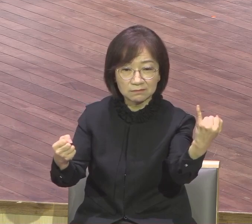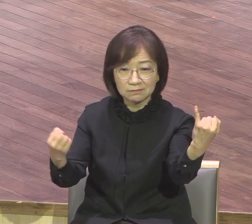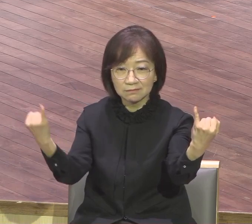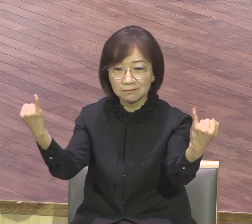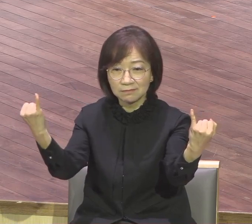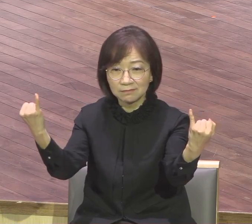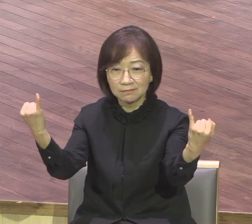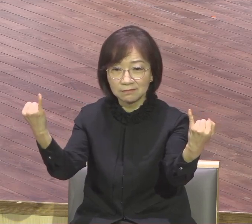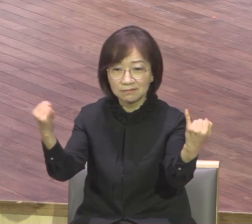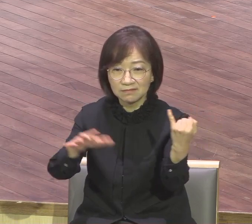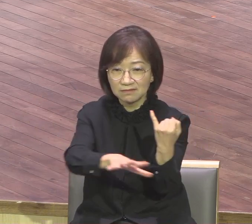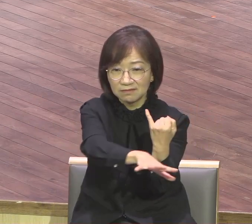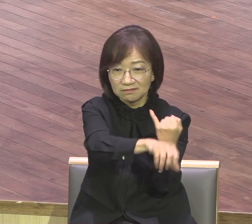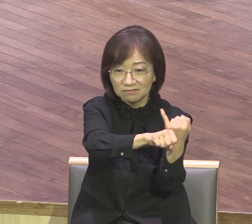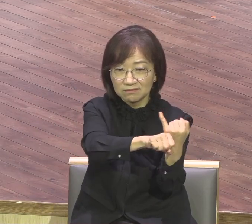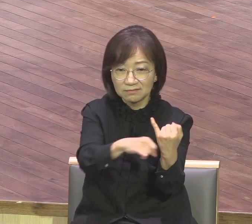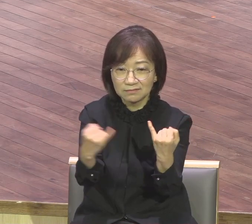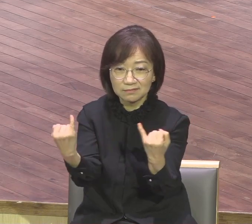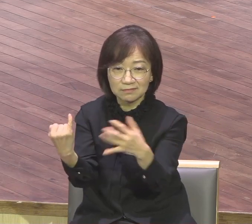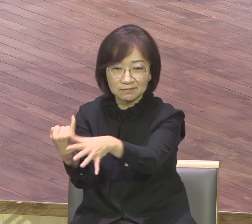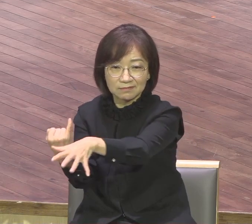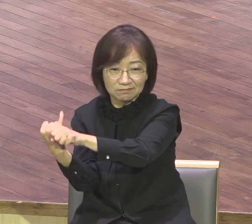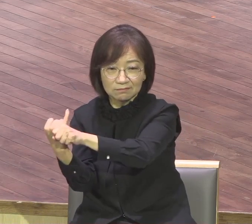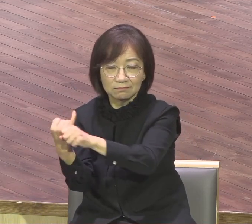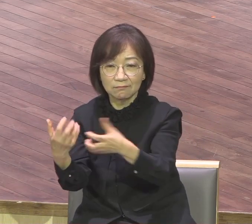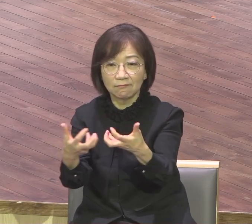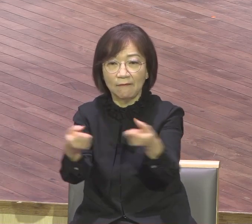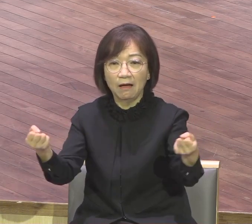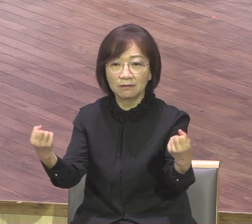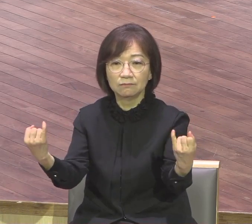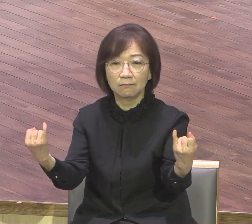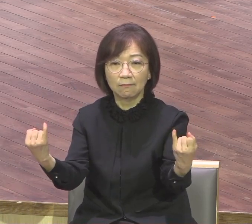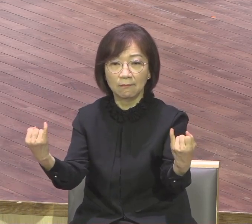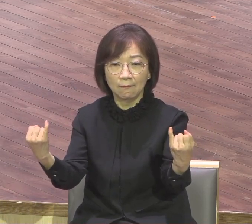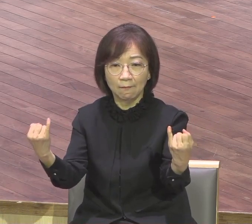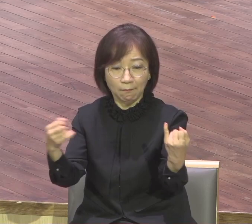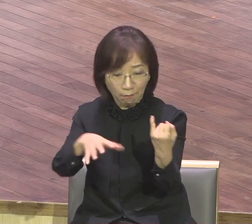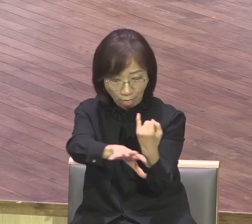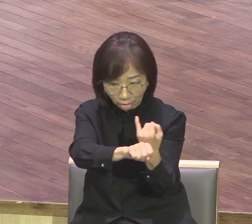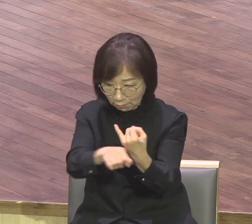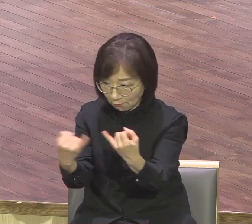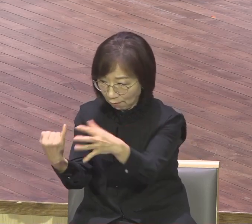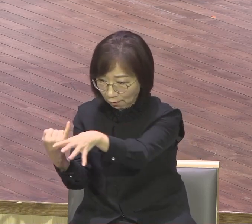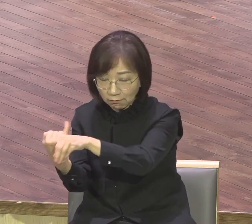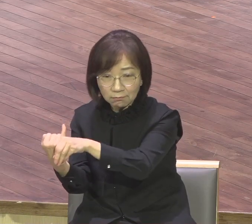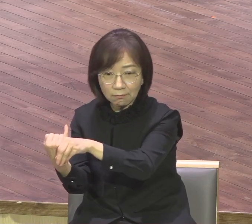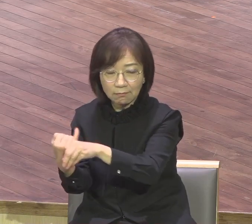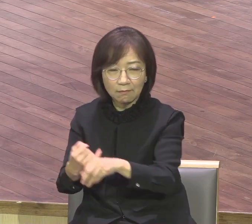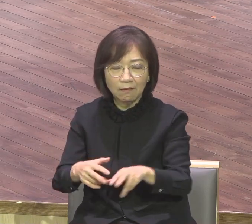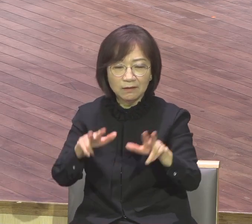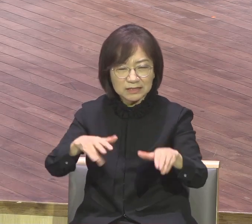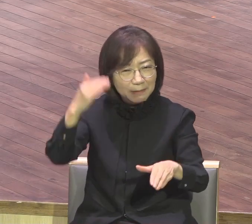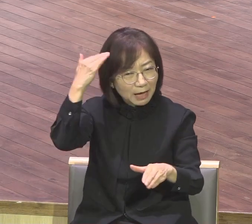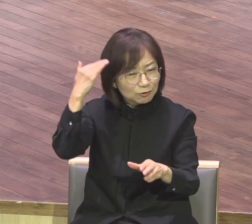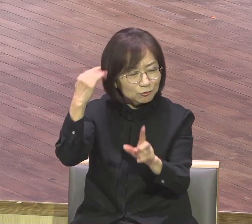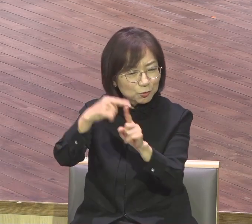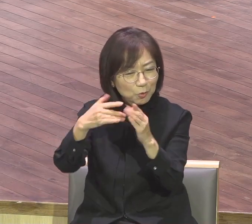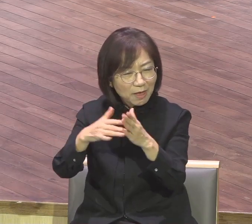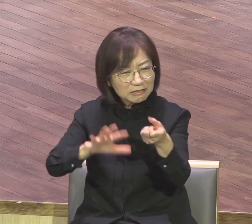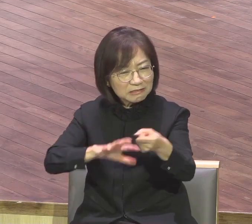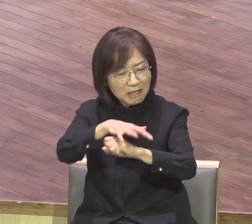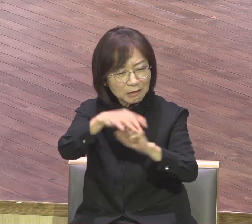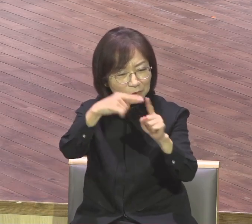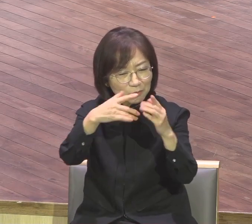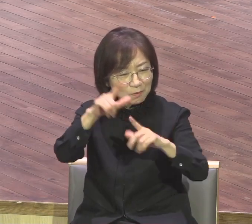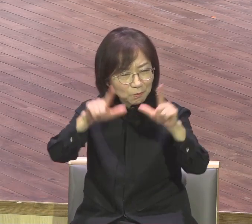요데와 순두개. Es Evodia y Sintique. 지금 한국교회 세계가 다 그렇습니다. En la iglesia Corea y del mundo está pasando lo